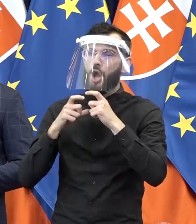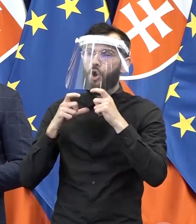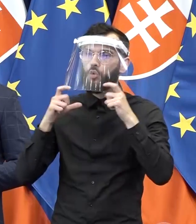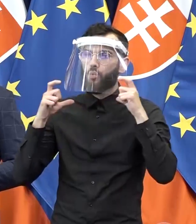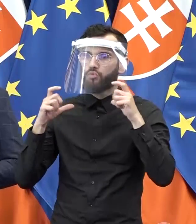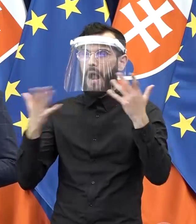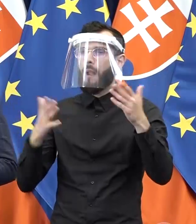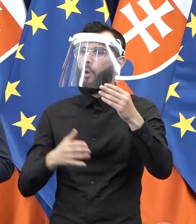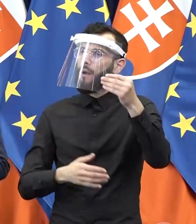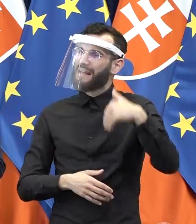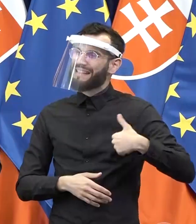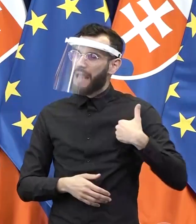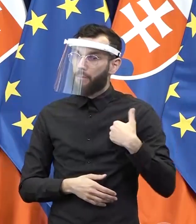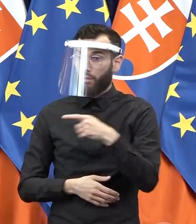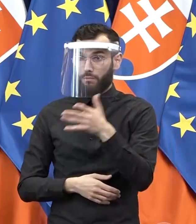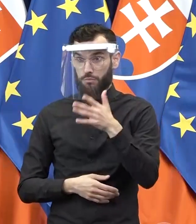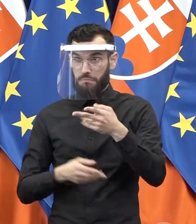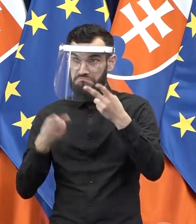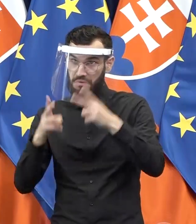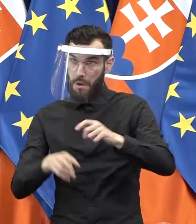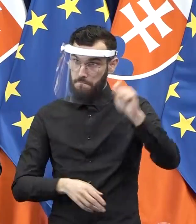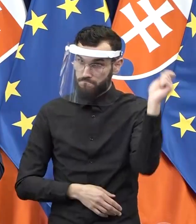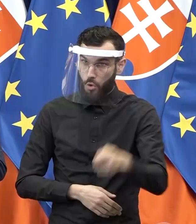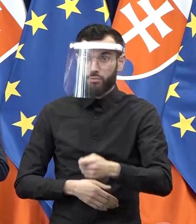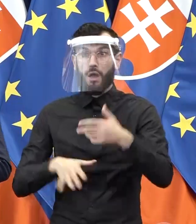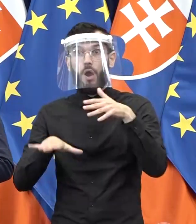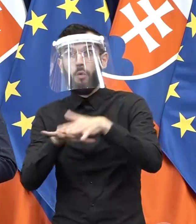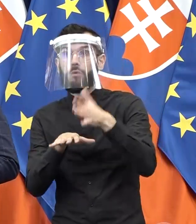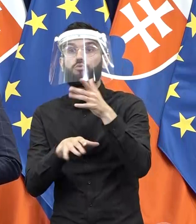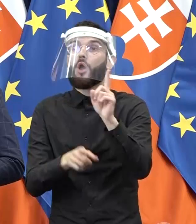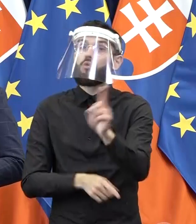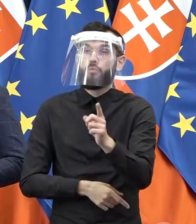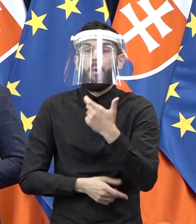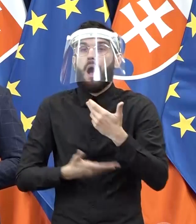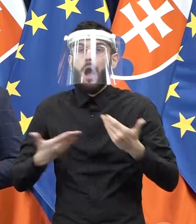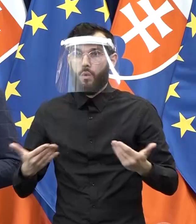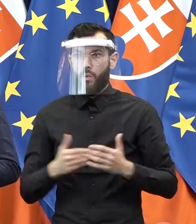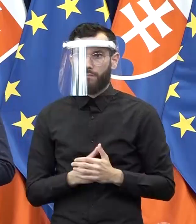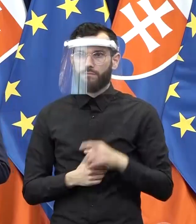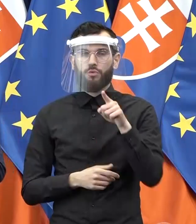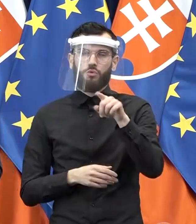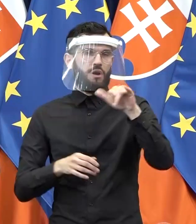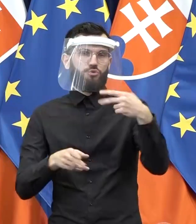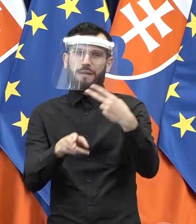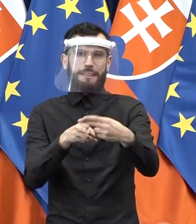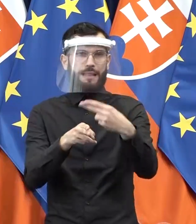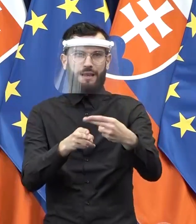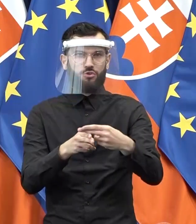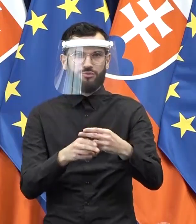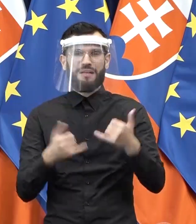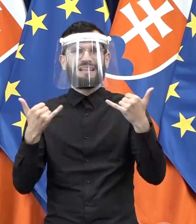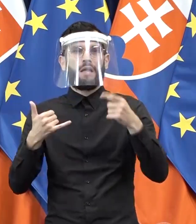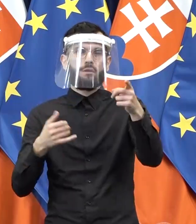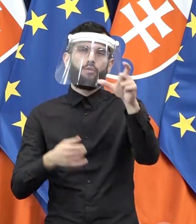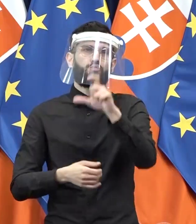poprípade merania teploty. Či tam bude hroziť nejaká pokuta? Kdo to vôbec bude kontrolovať? Tuto vec sme ešte neriešili. Teraz nie je